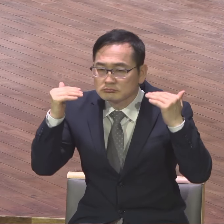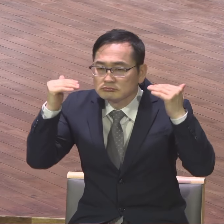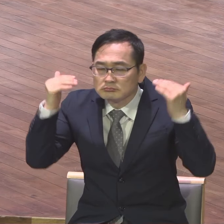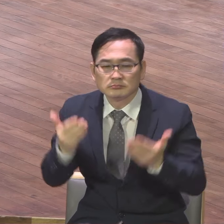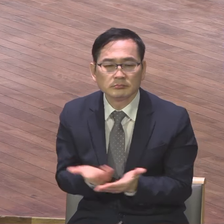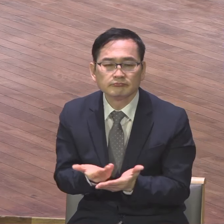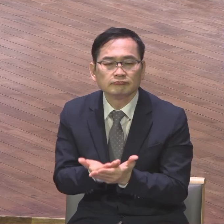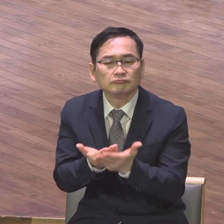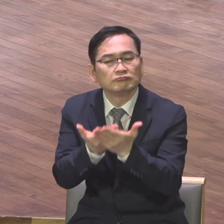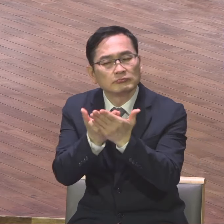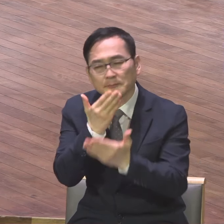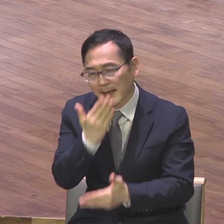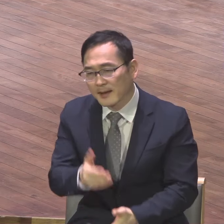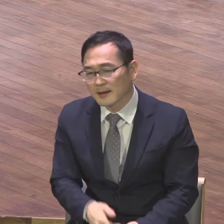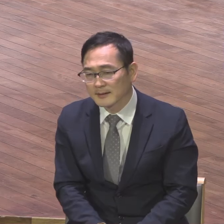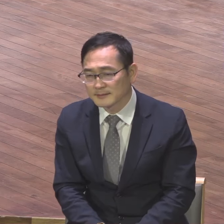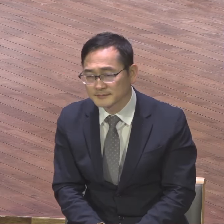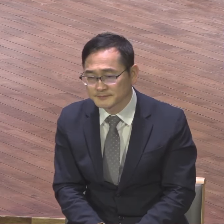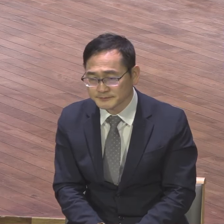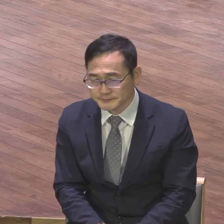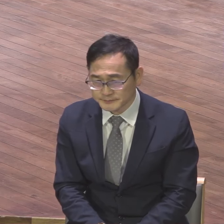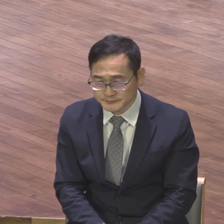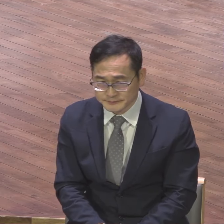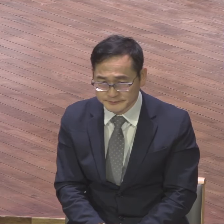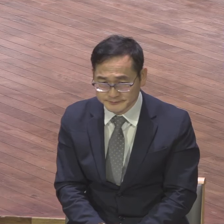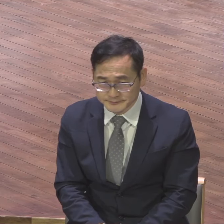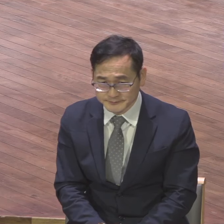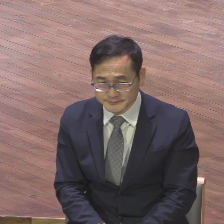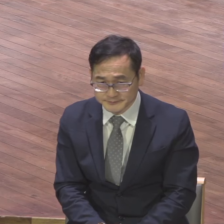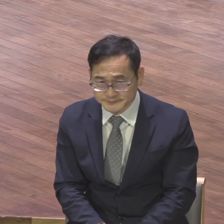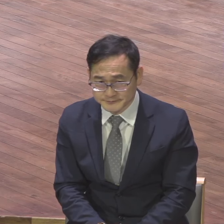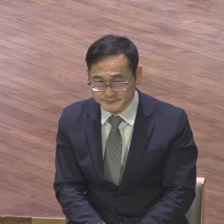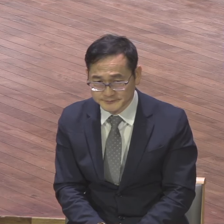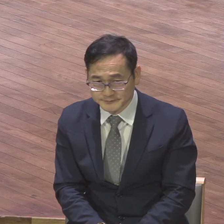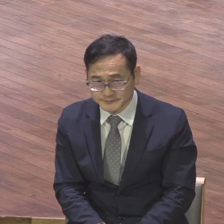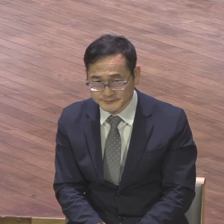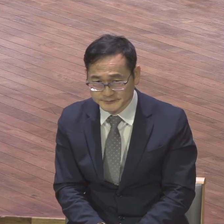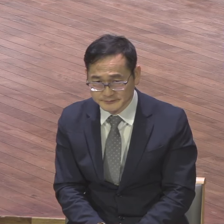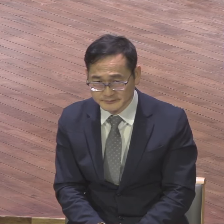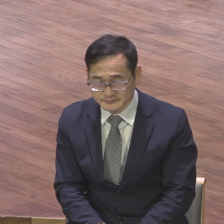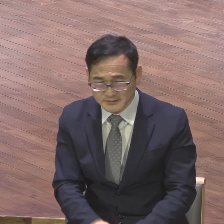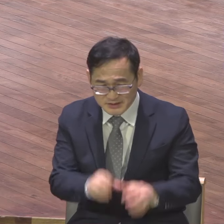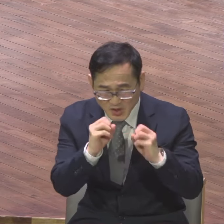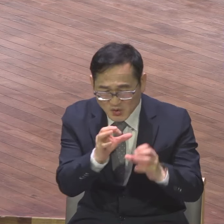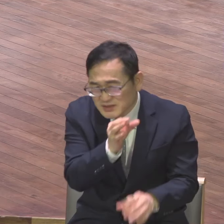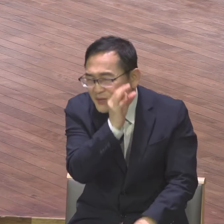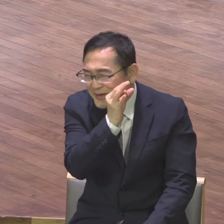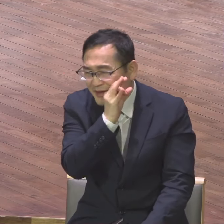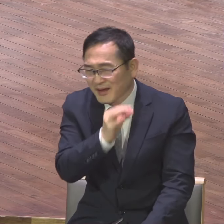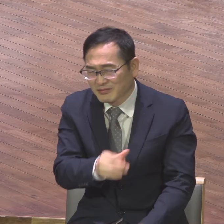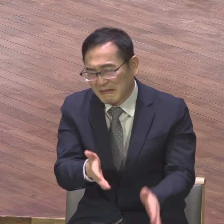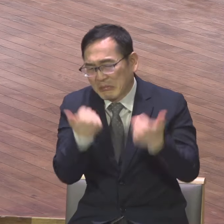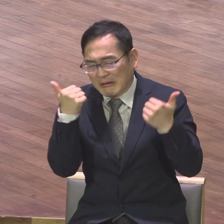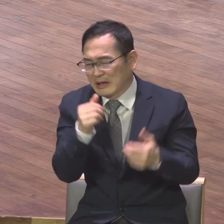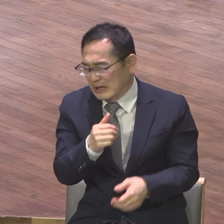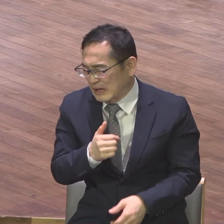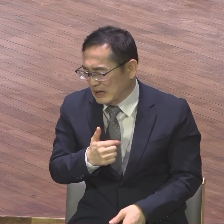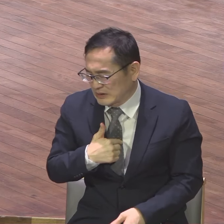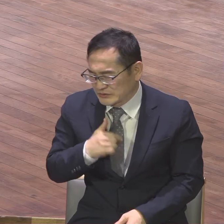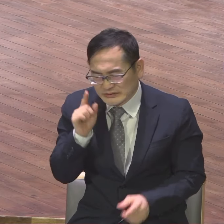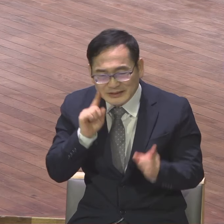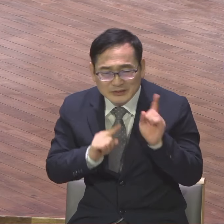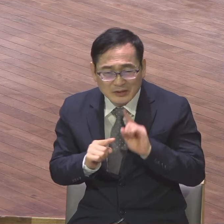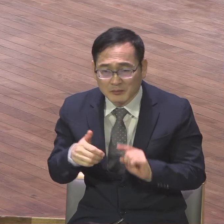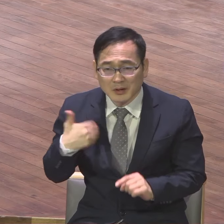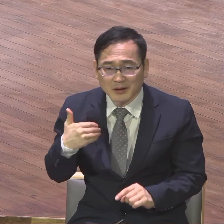현장에 가면 그런 박해 가운데 그런 가운데 창피할 수도 있고 막 자존심 상할 수도 있는데 거기서 영적